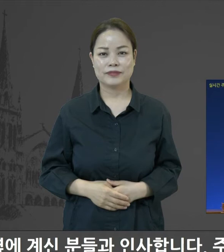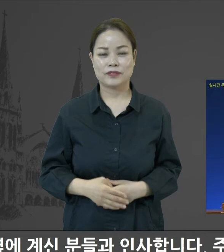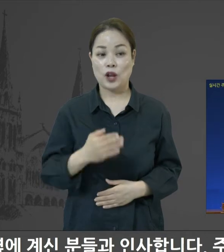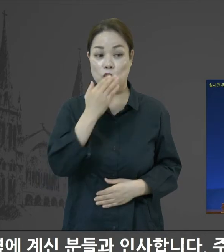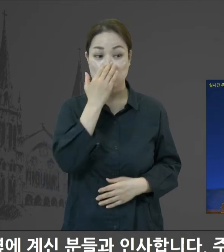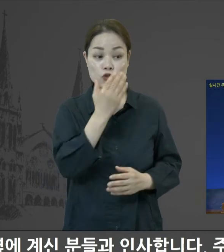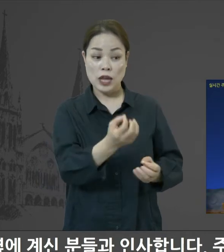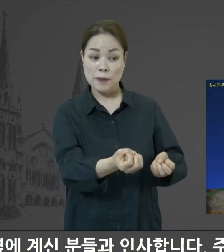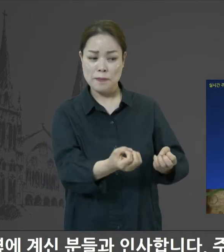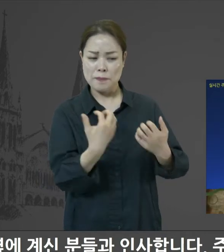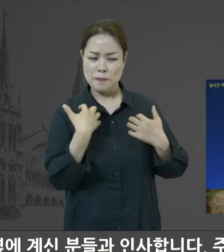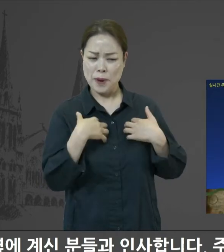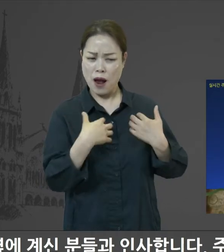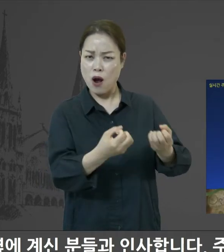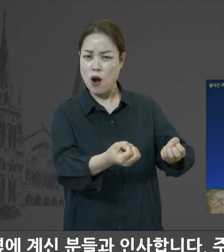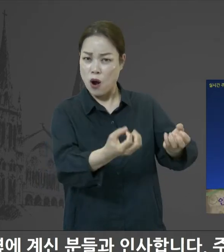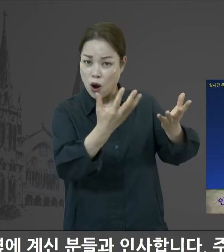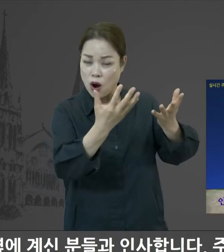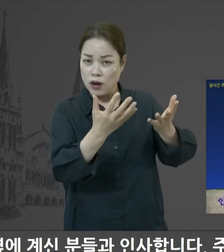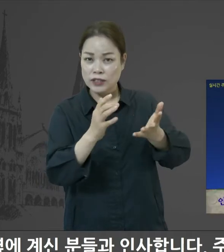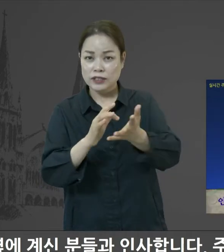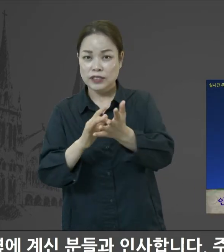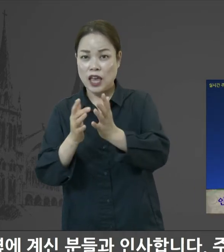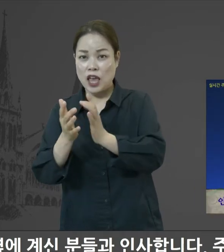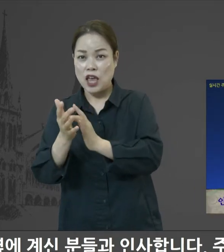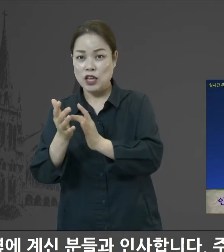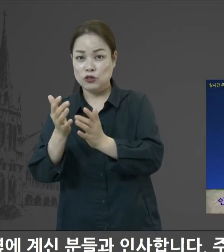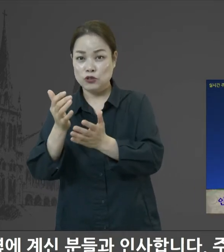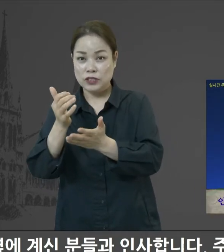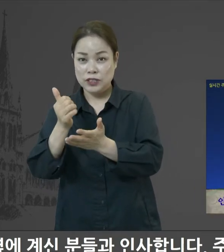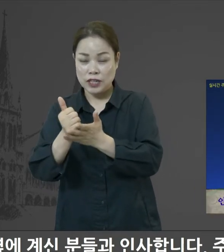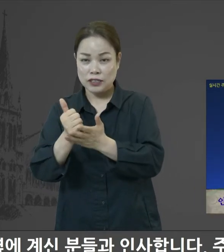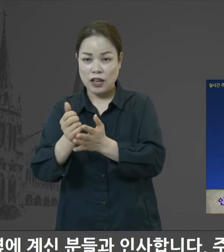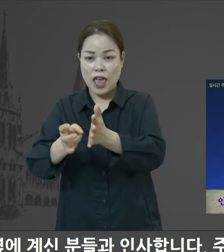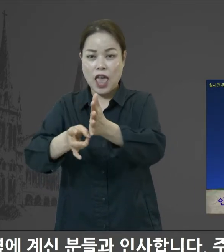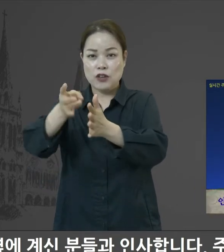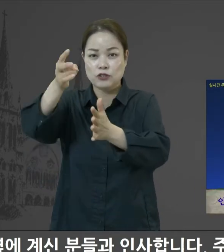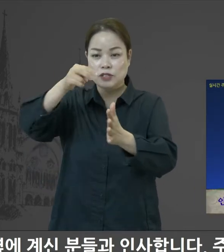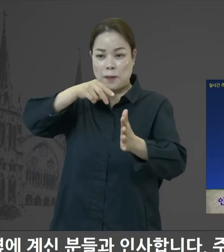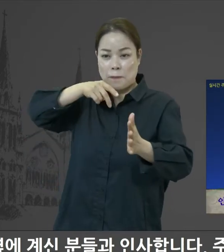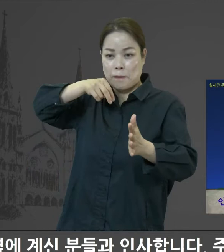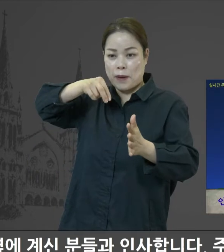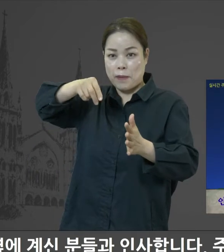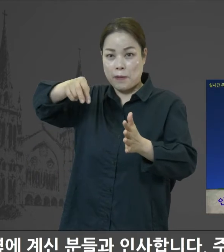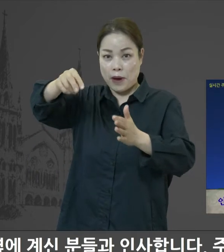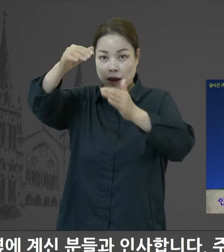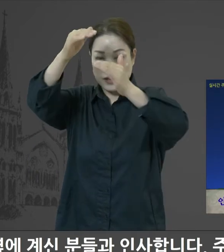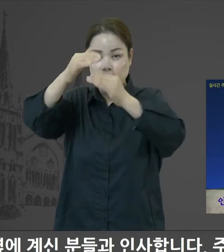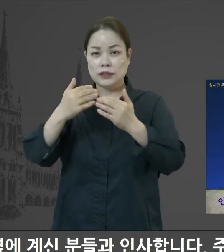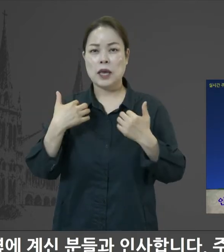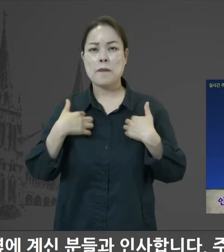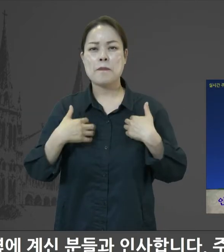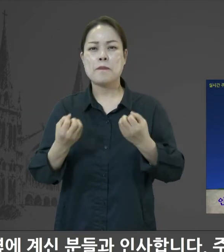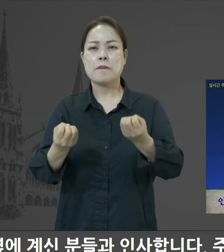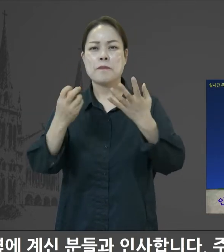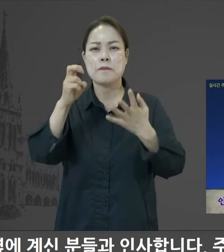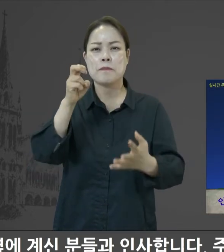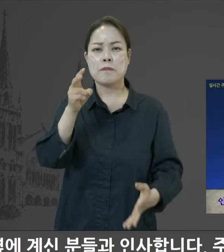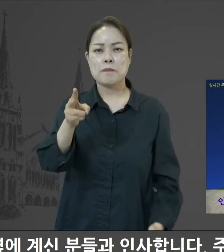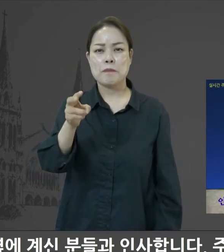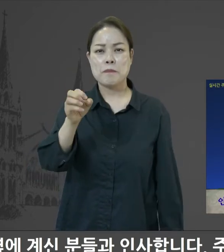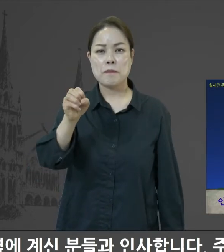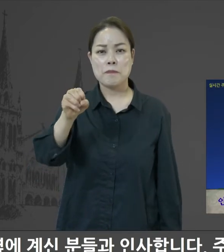유대인의 명절이 되어 예수님께서 예루살렘으로 올라가셨습니다. 오늘 본문의 명절이